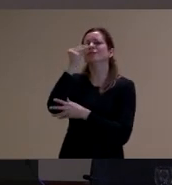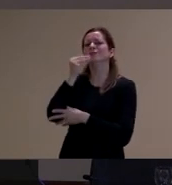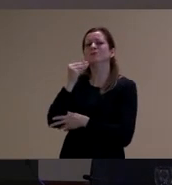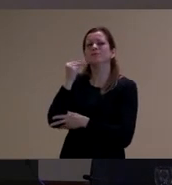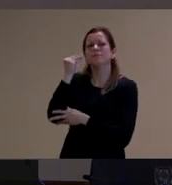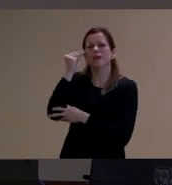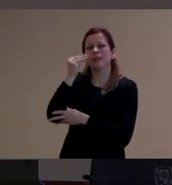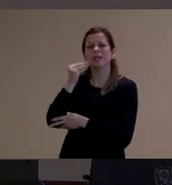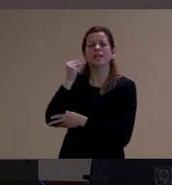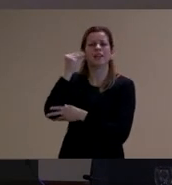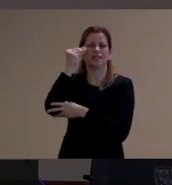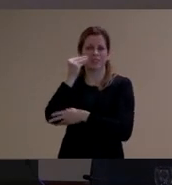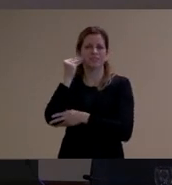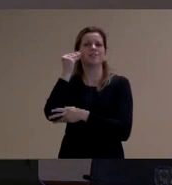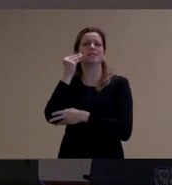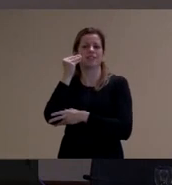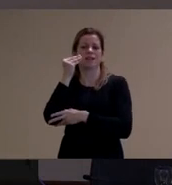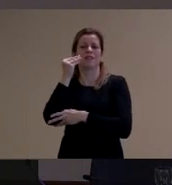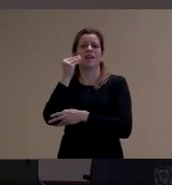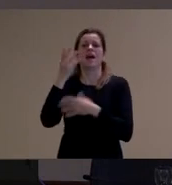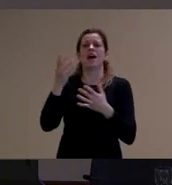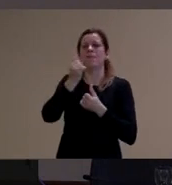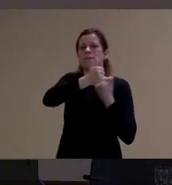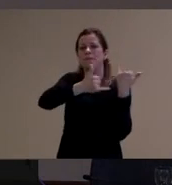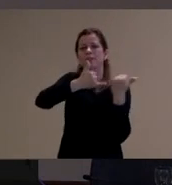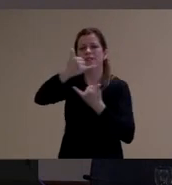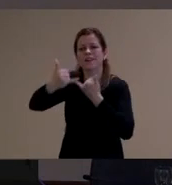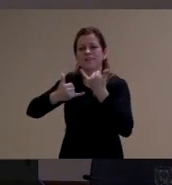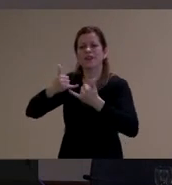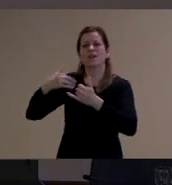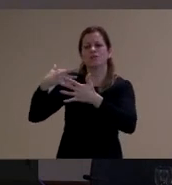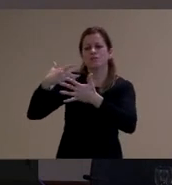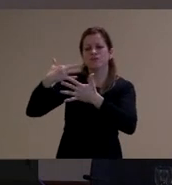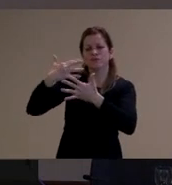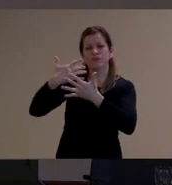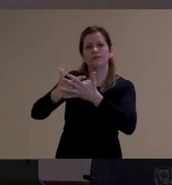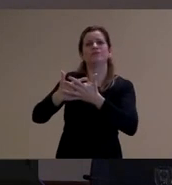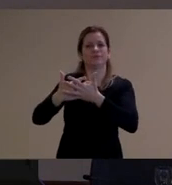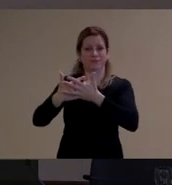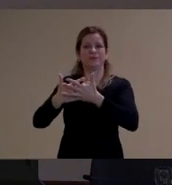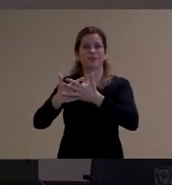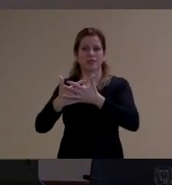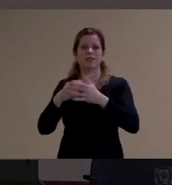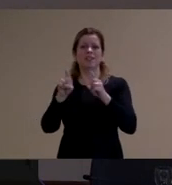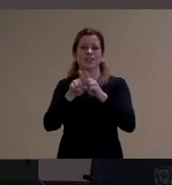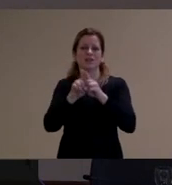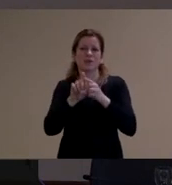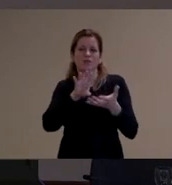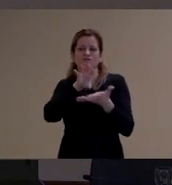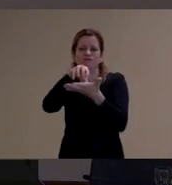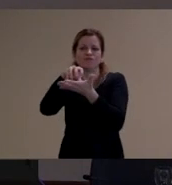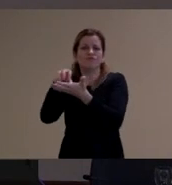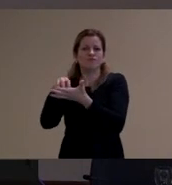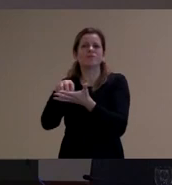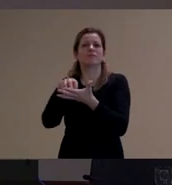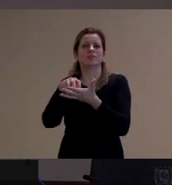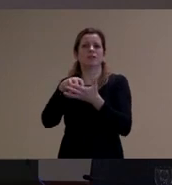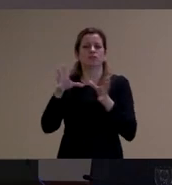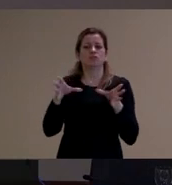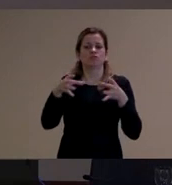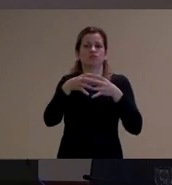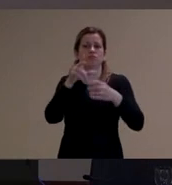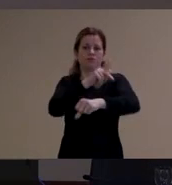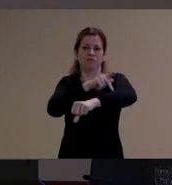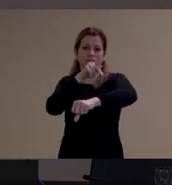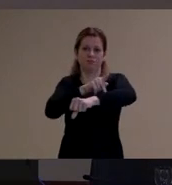as interações a brincadeira e os núcleos da ação pedagógica bom então estes